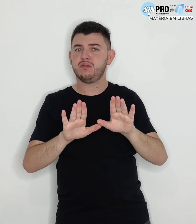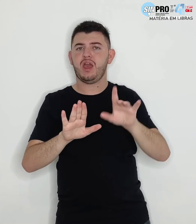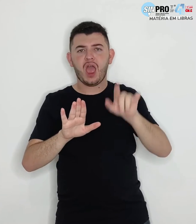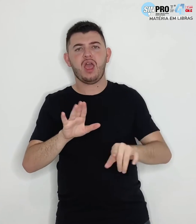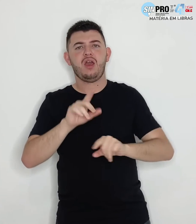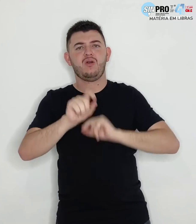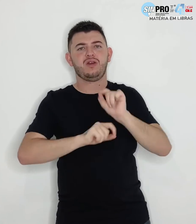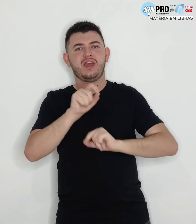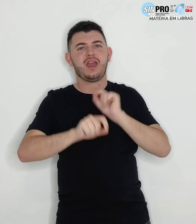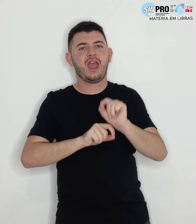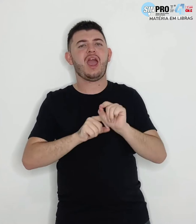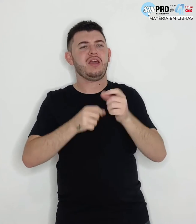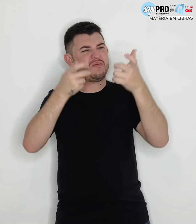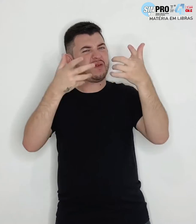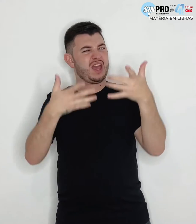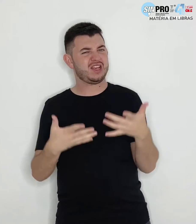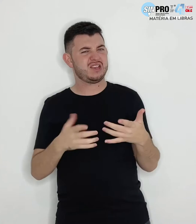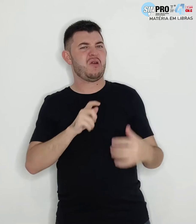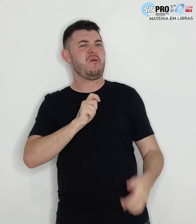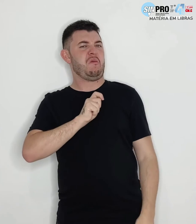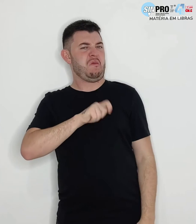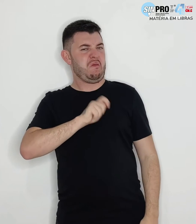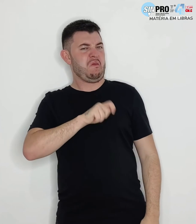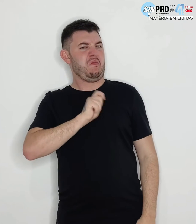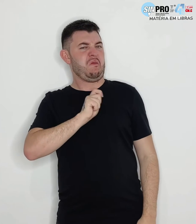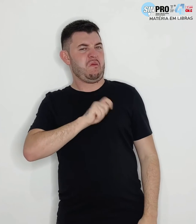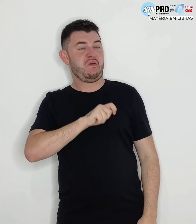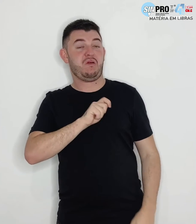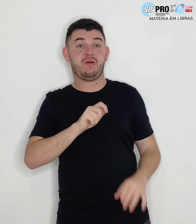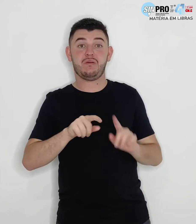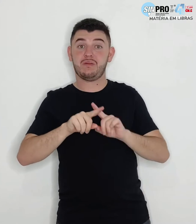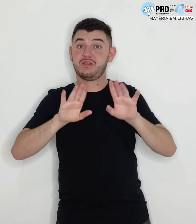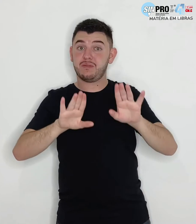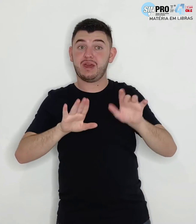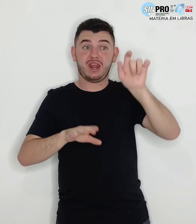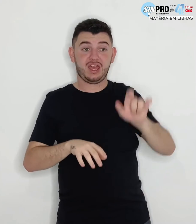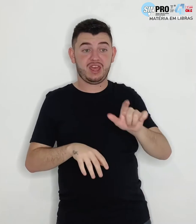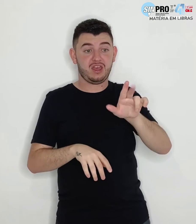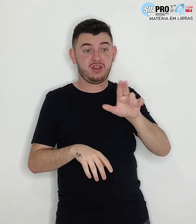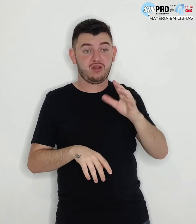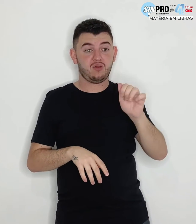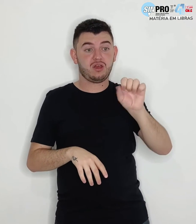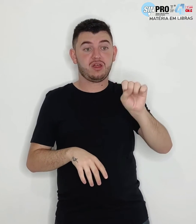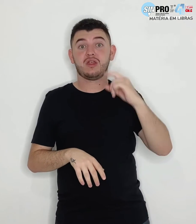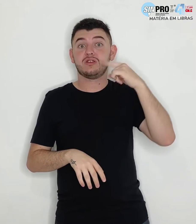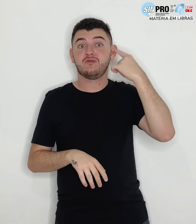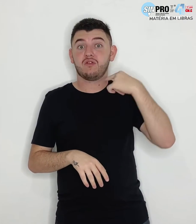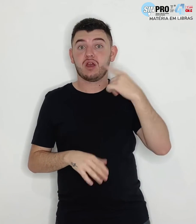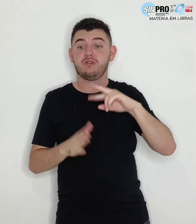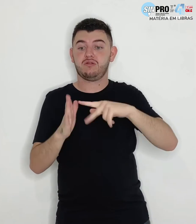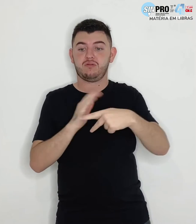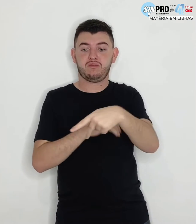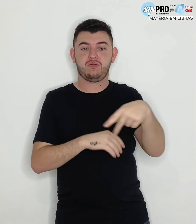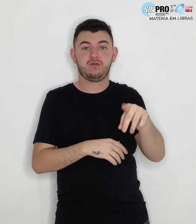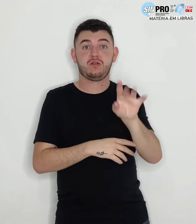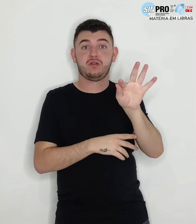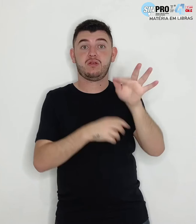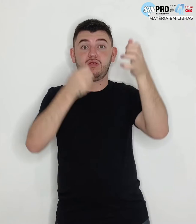Entretanto, a fala é no mínimo maliciosa. De acordo com o advogado do Simpro-DF, Lucas Mori, a qualquer